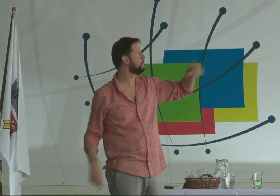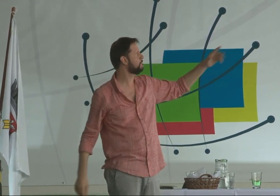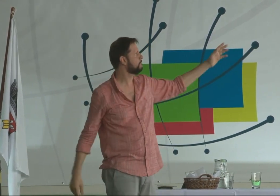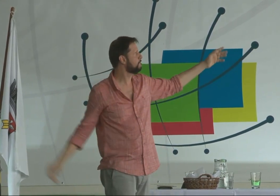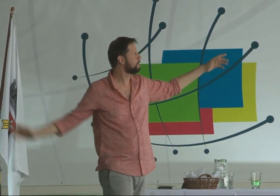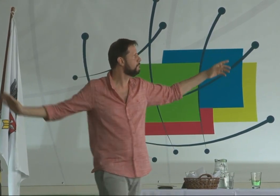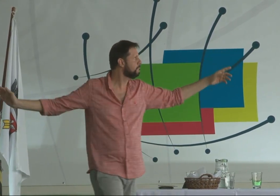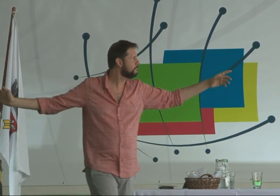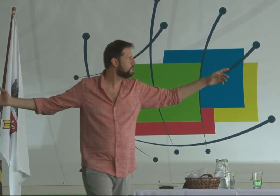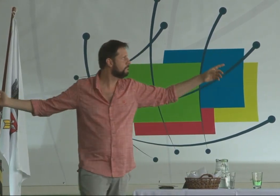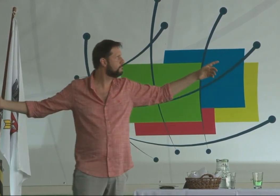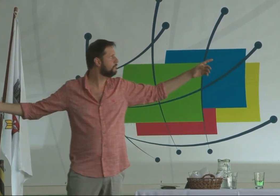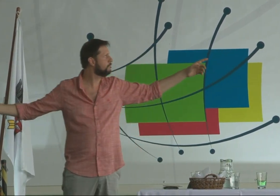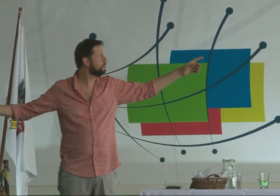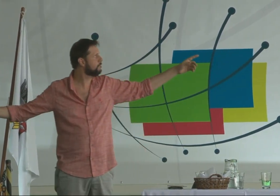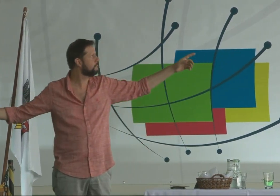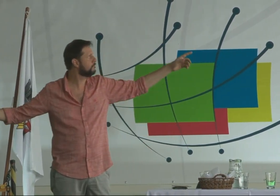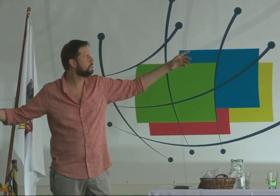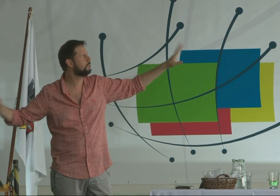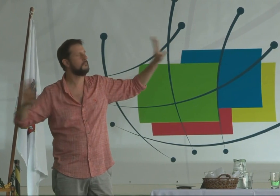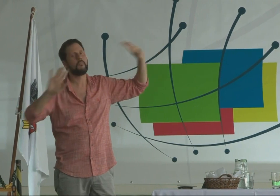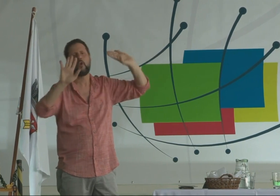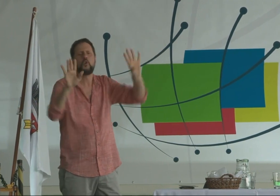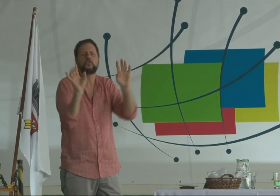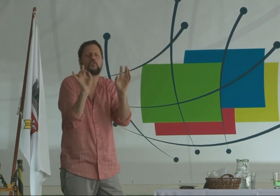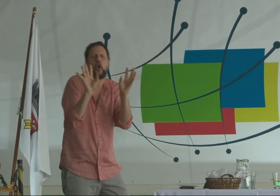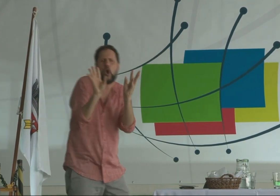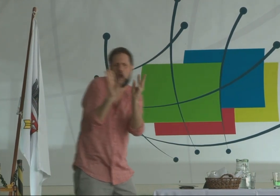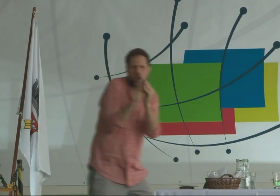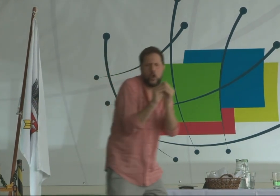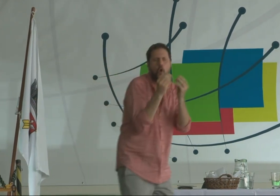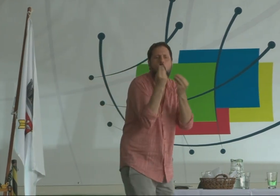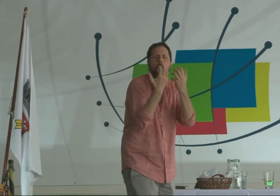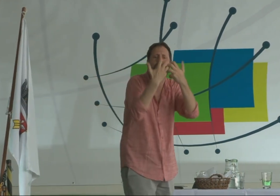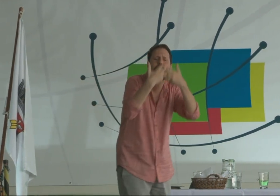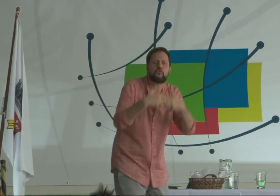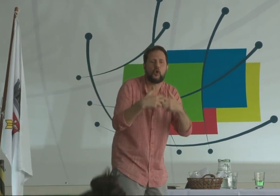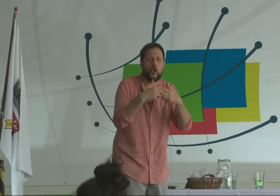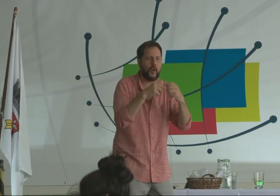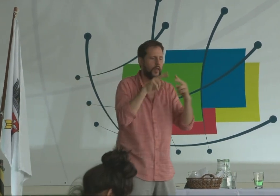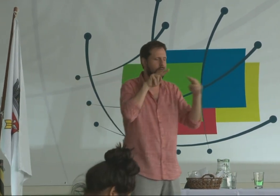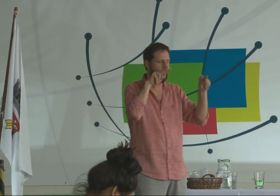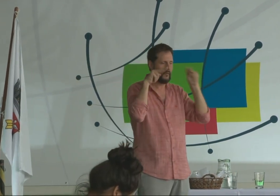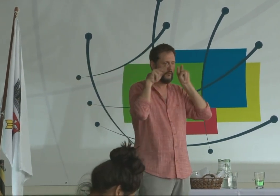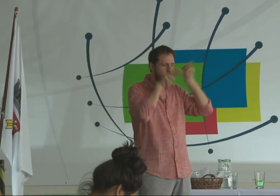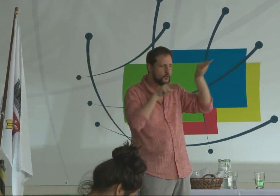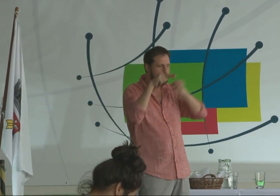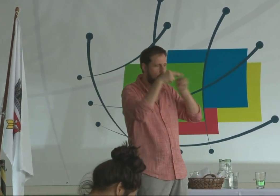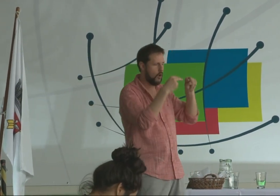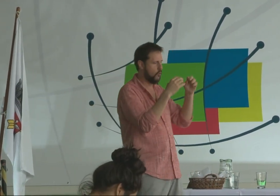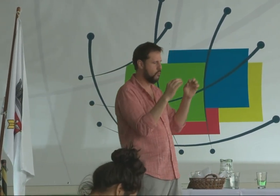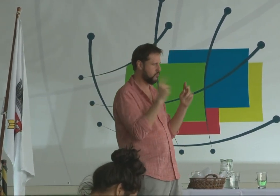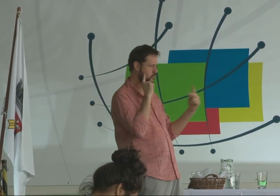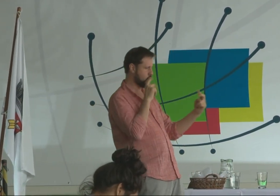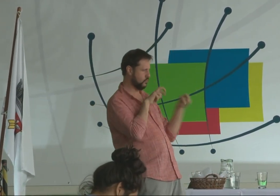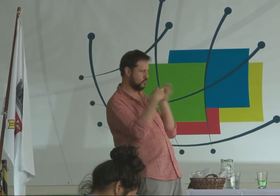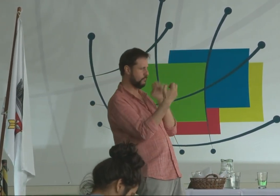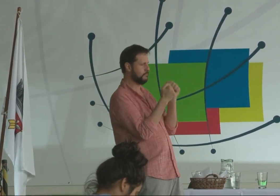de sinais dela foi entrando, e coloca como uma questão de prioridade para os surtos. Então, aqui são...